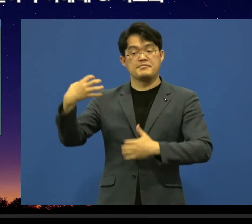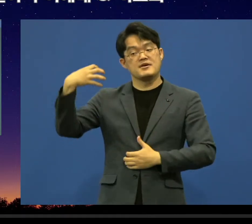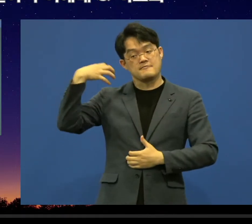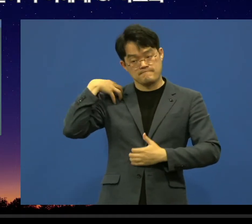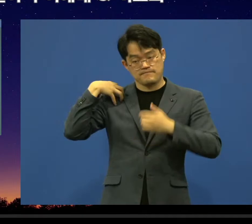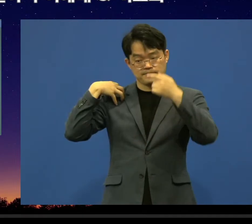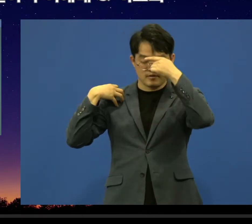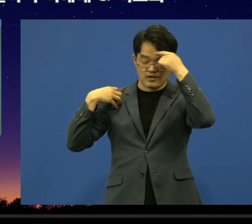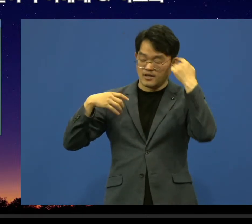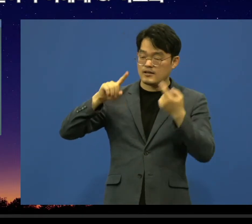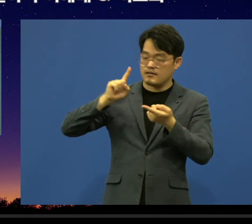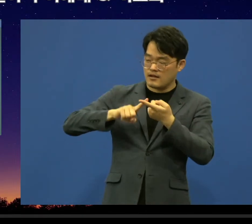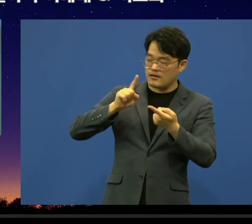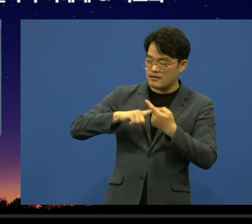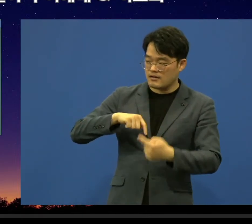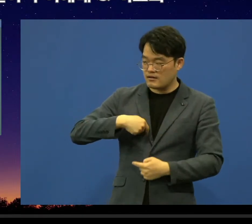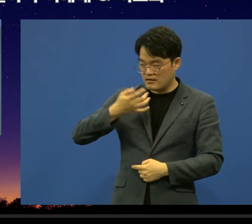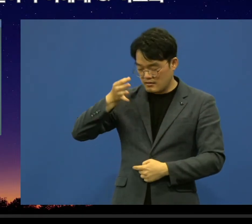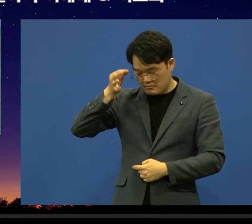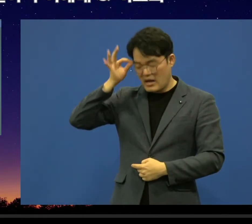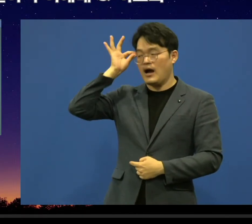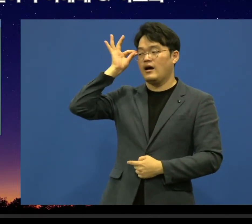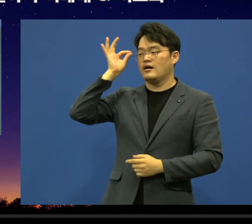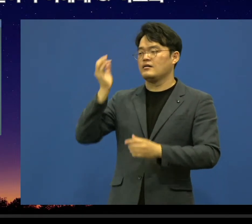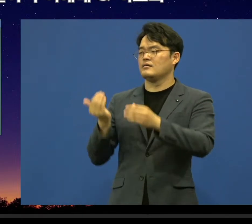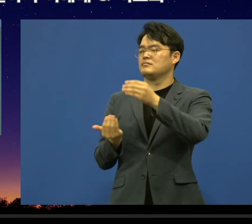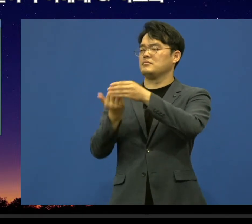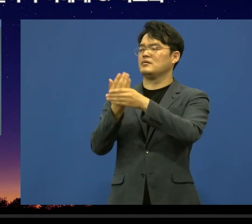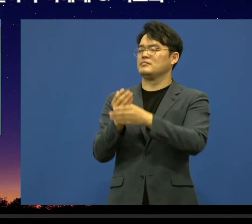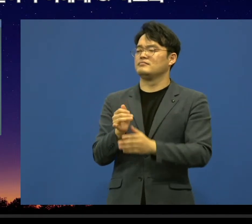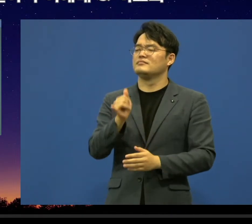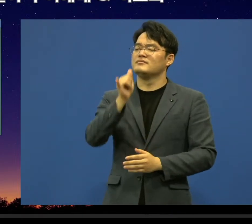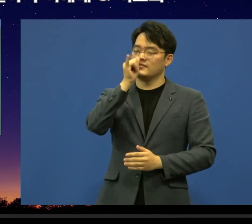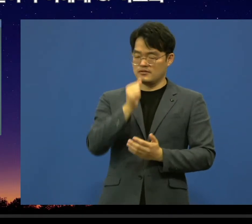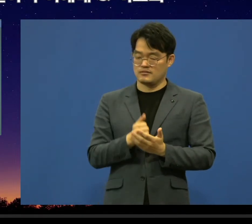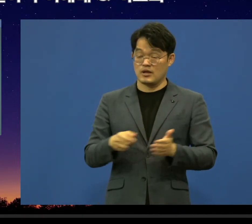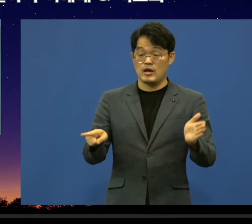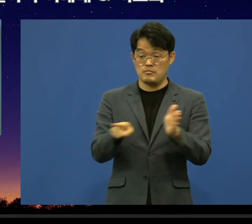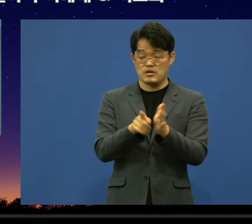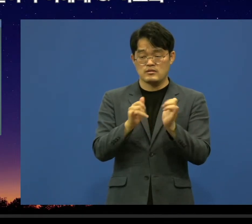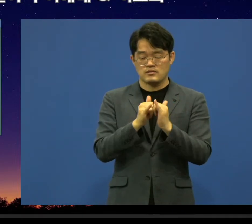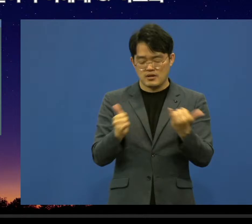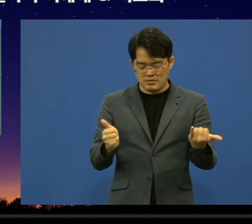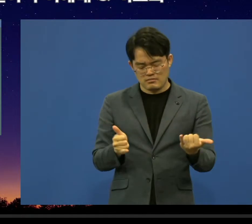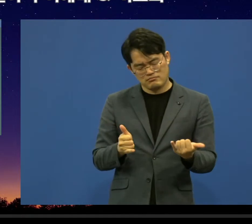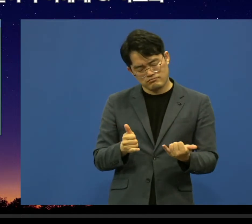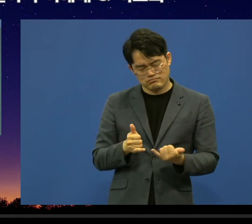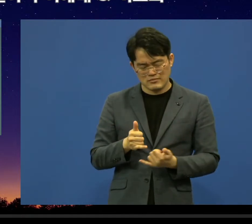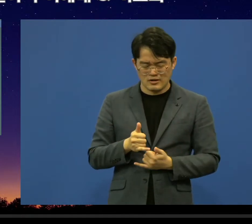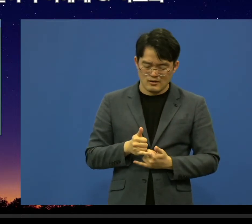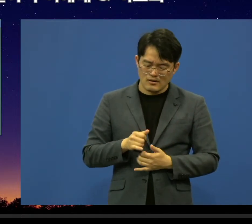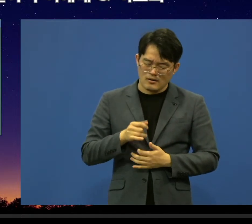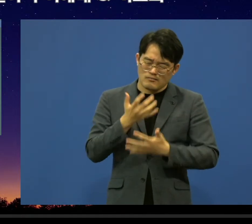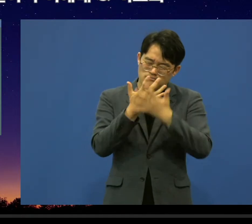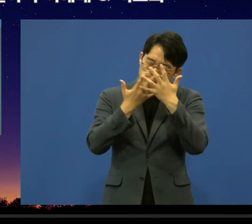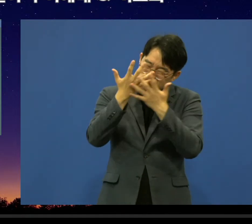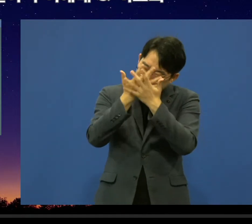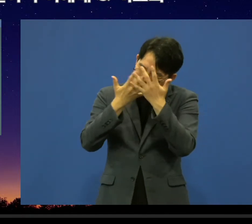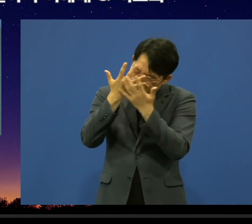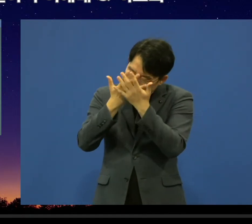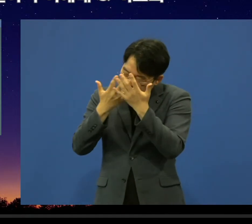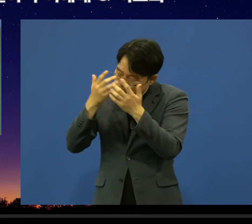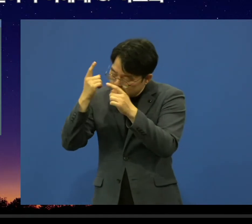자기 자각이 생겨요. 신자는 누구나 이것 때문에 주님이 나를 부르셨구나 하는 자기 자각을 경험하는